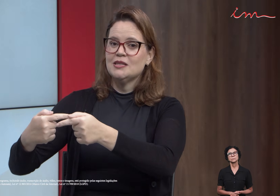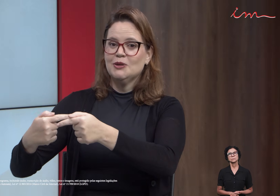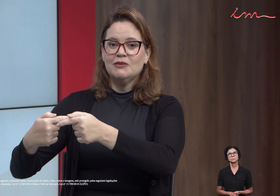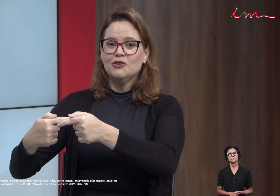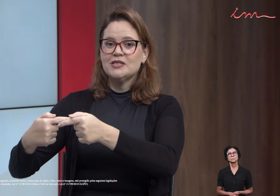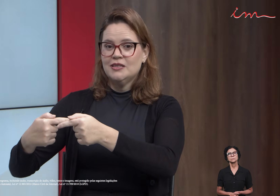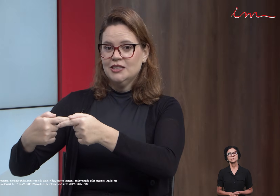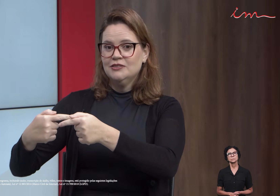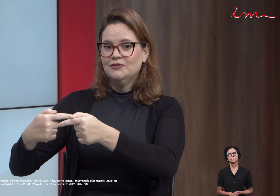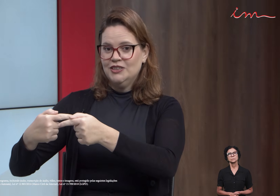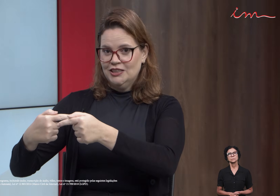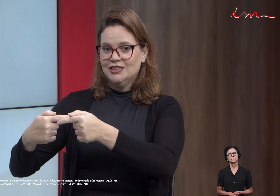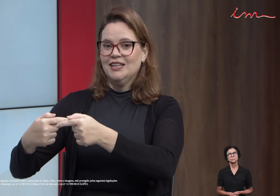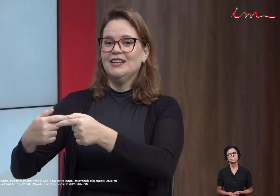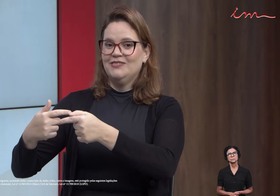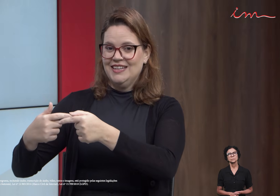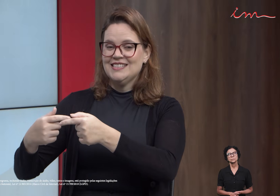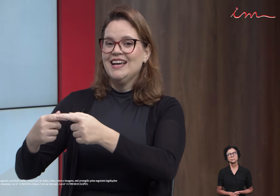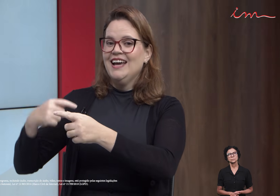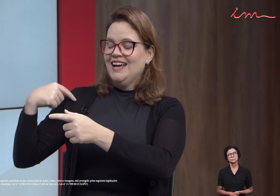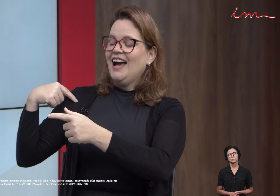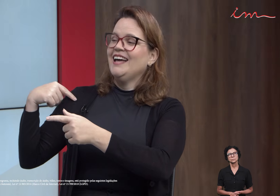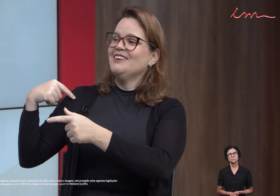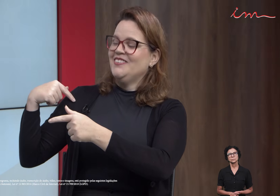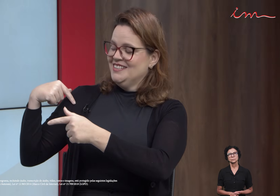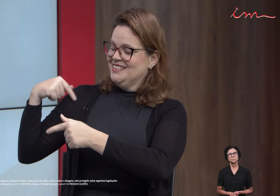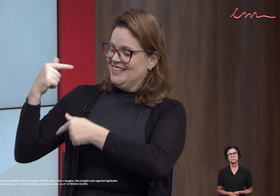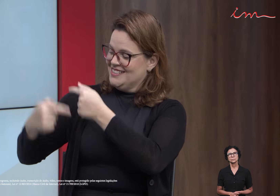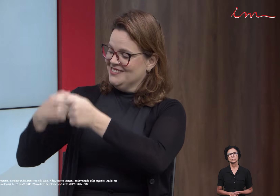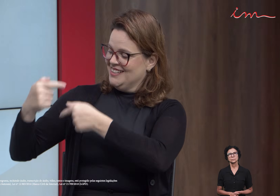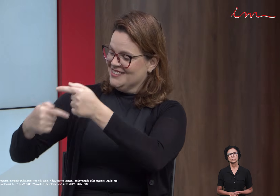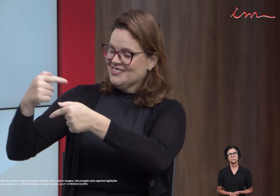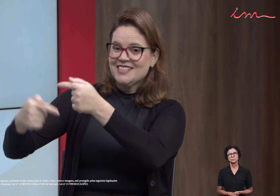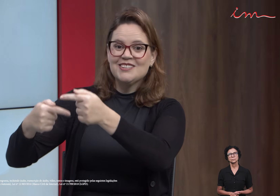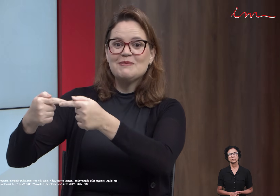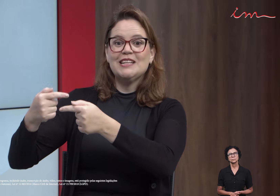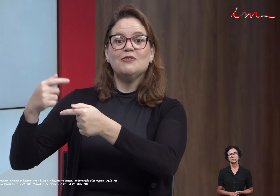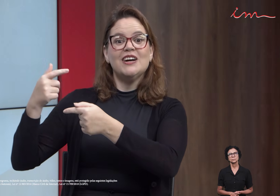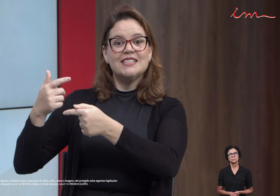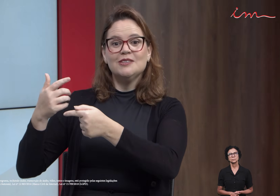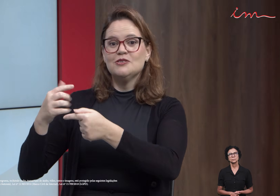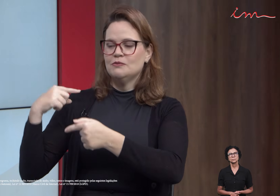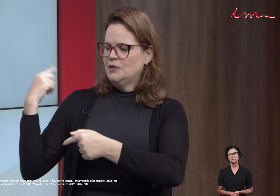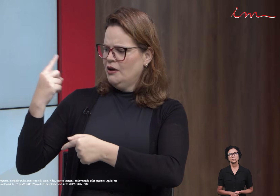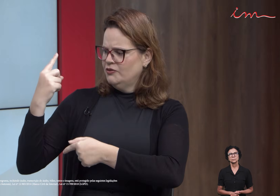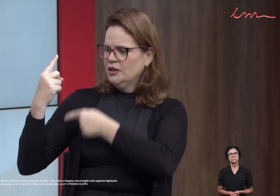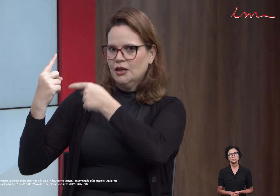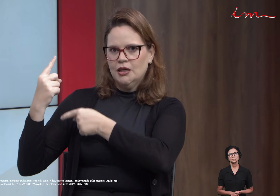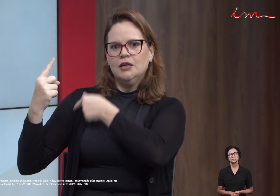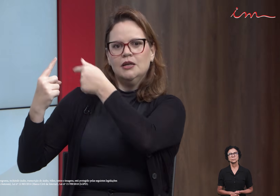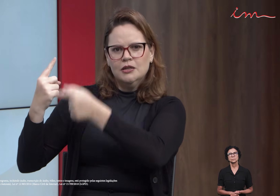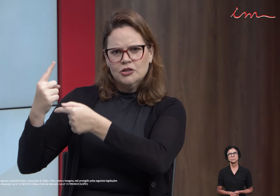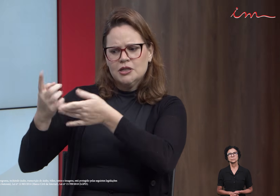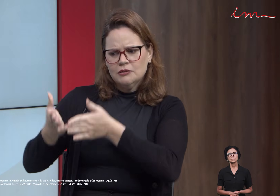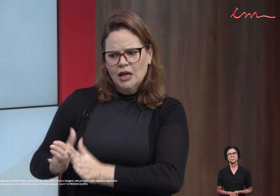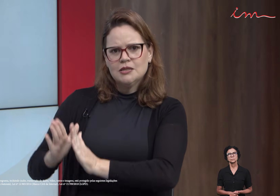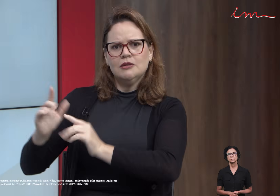geração, isso assim, mas numa velocidade 20 ela fez. Aí ela fez a geração, geração, geração, mas ela foi fazendo assim, Davi